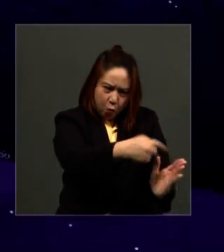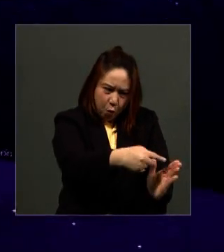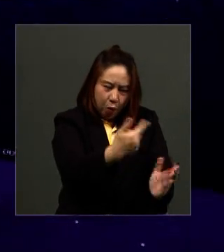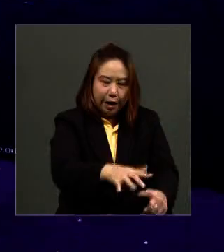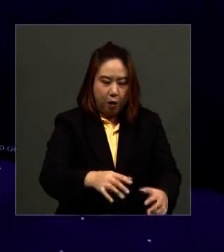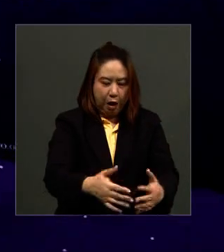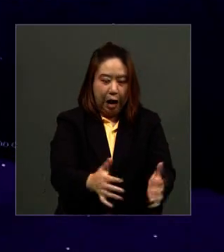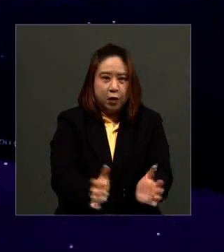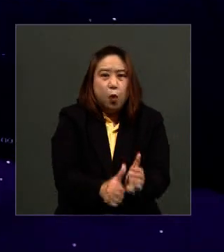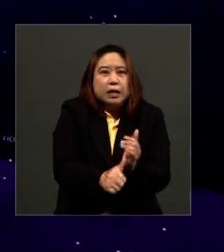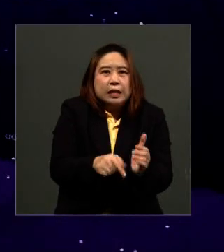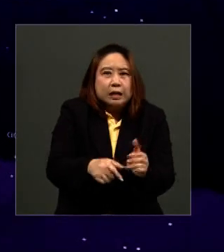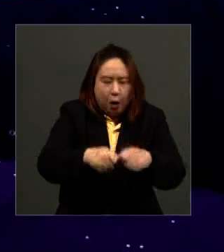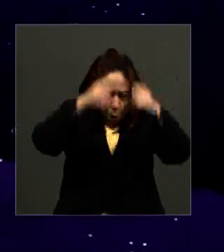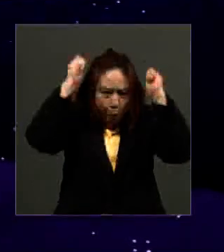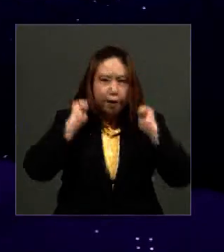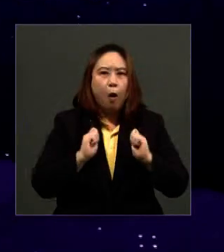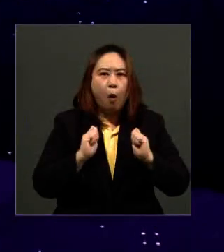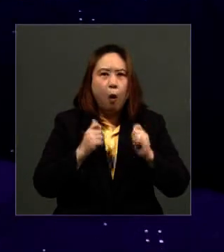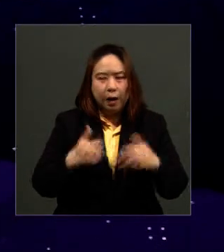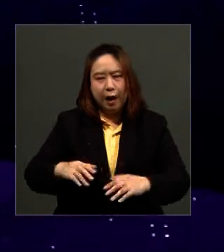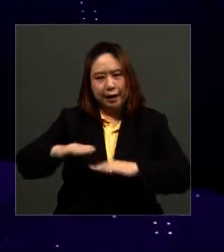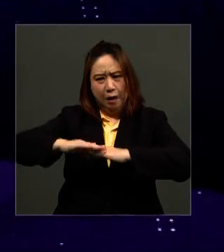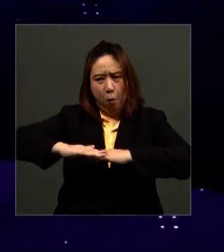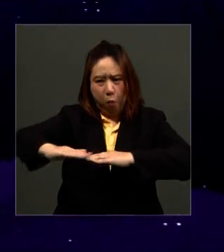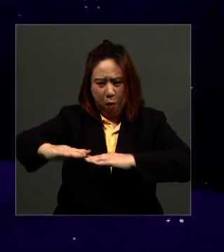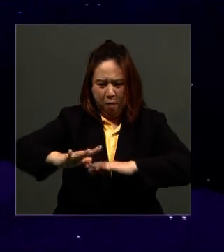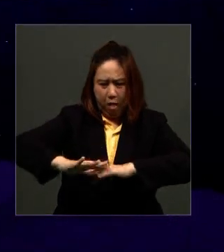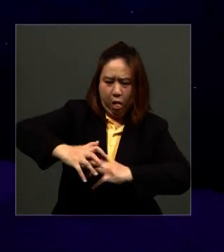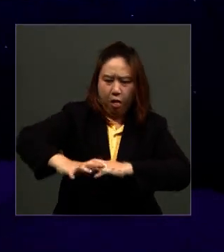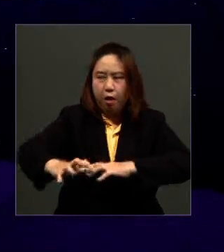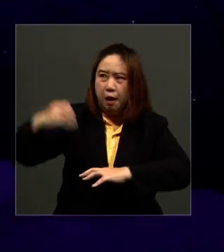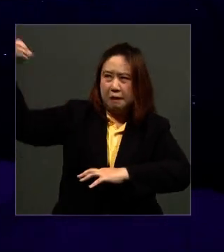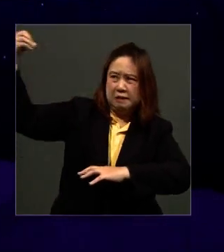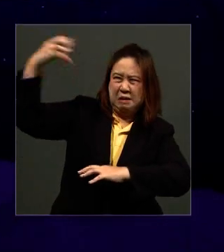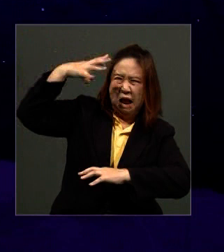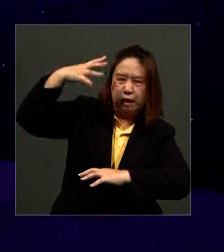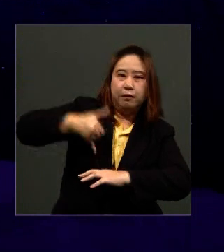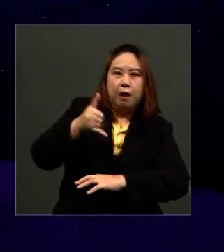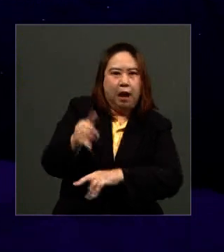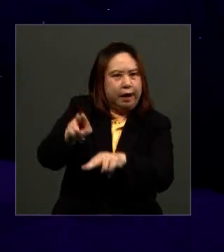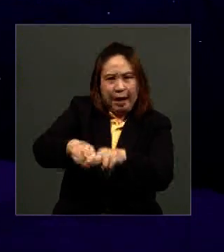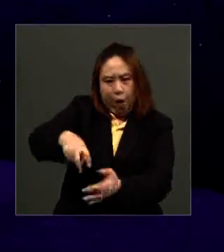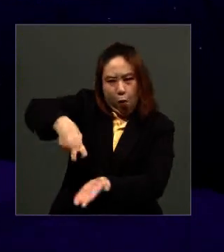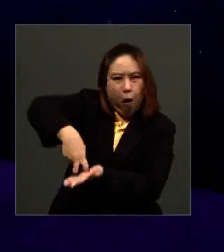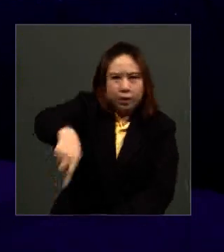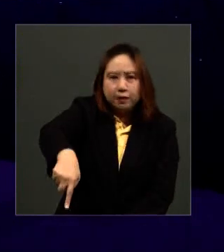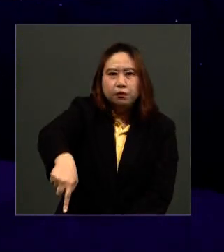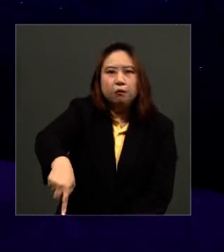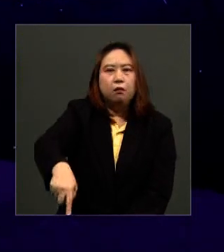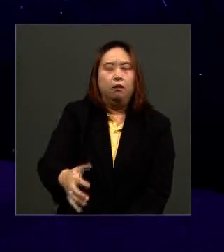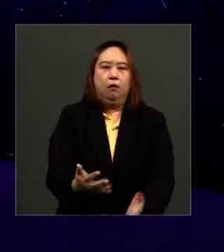ก็นั่งคุกเข่าตากแดดบนพื้นขรุขระโอ้โหครับโดยได้รรับการร่วมการประชุมนะครับกับคณะกรรมการ